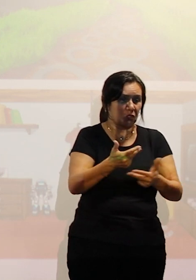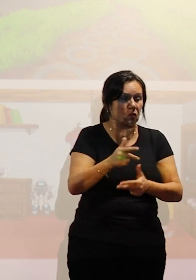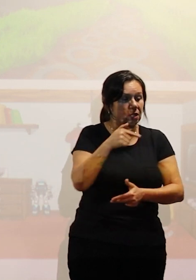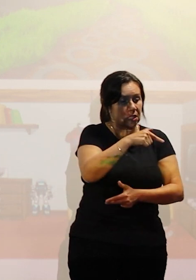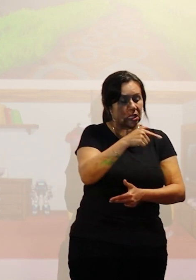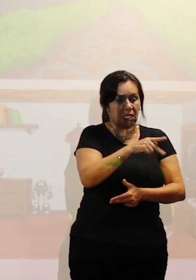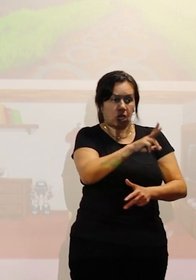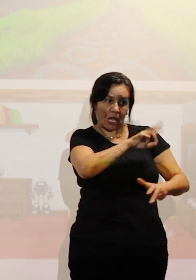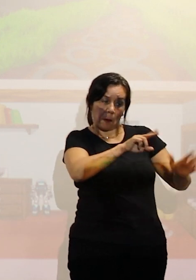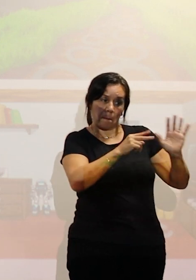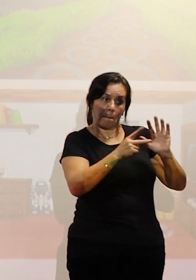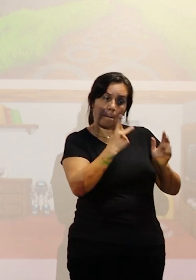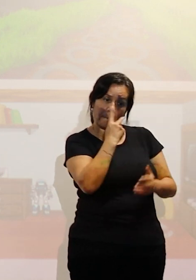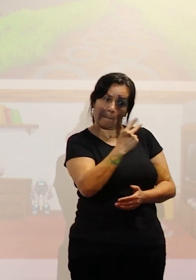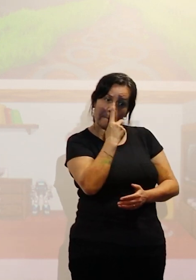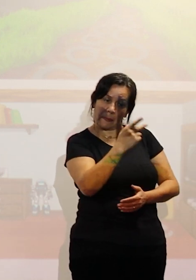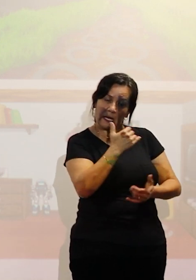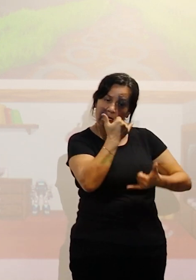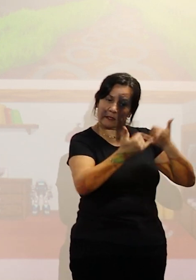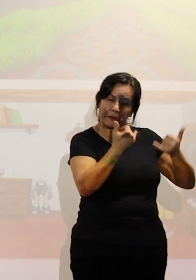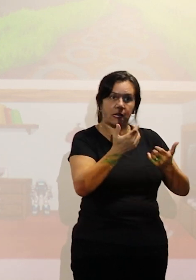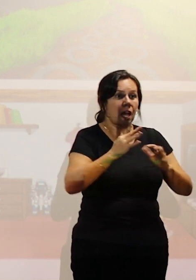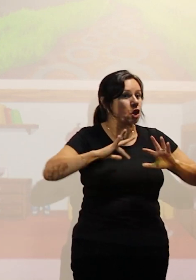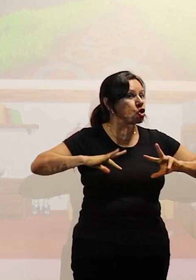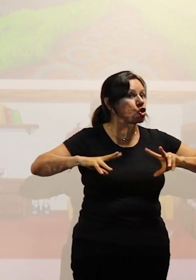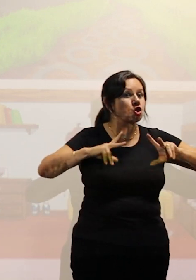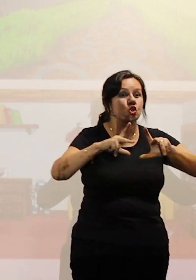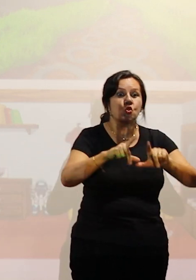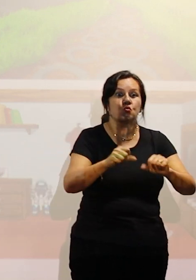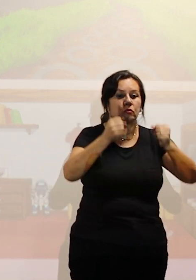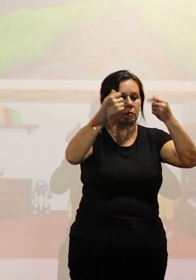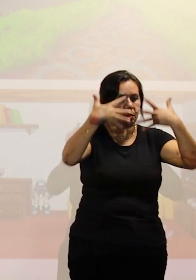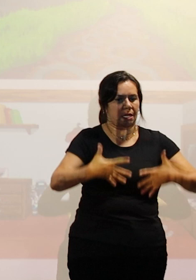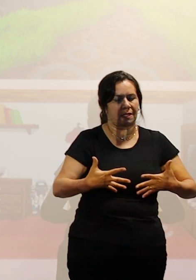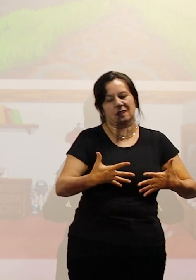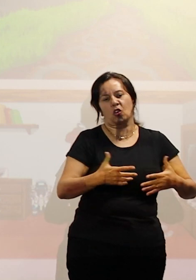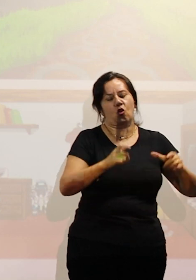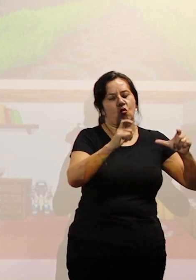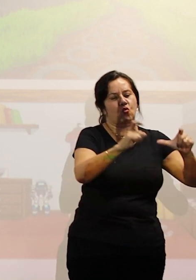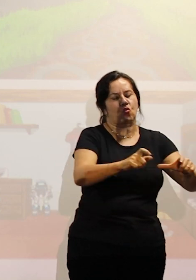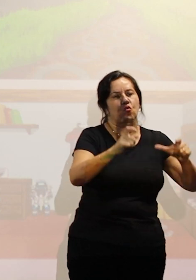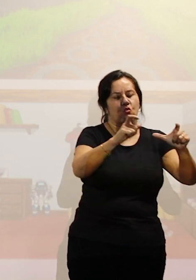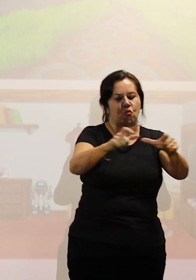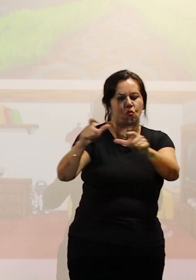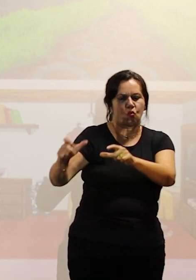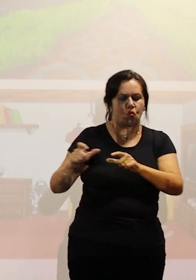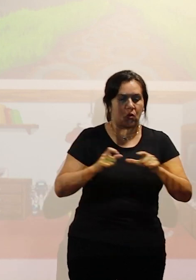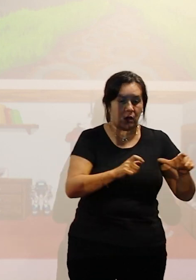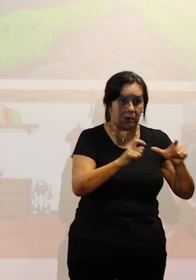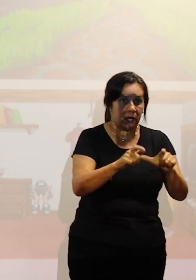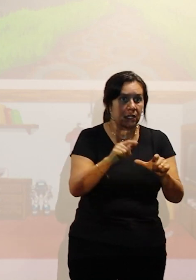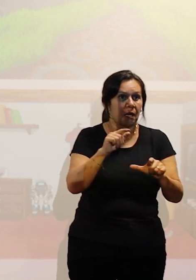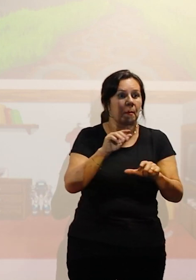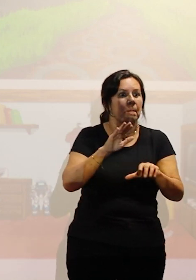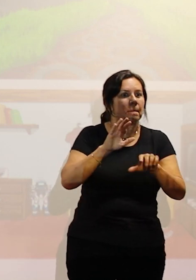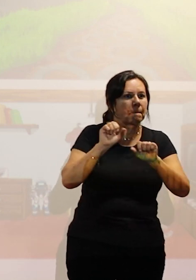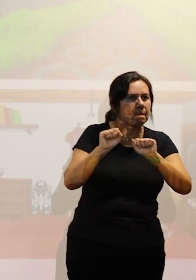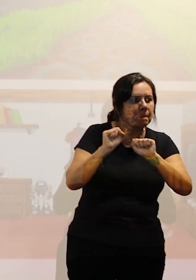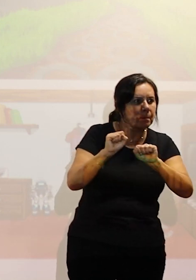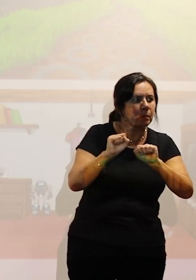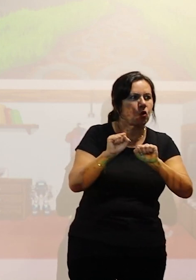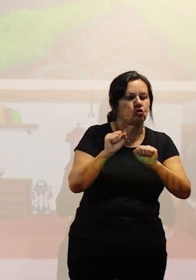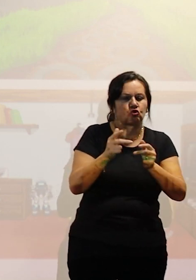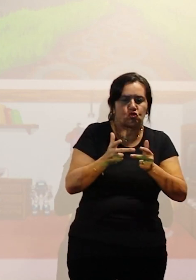lá em cima. Então, tudo tem uma explicação, mesmo no ambiente. O ambiente serve muito para o jogador poder ler um pouco sobre